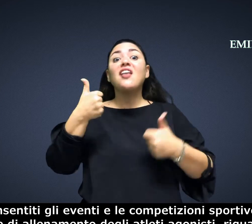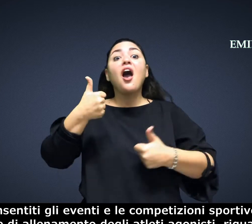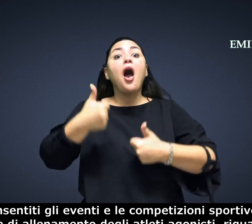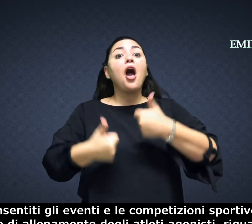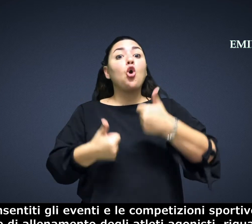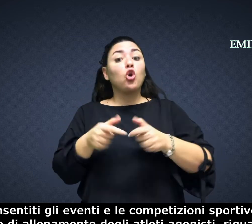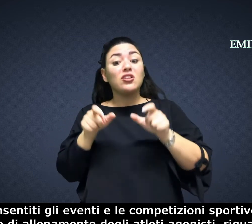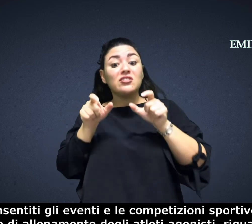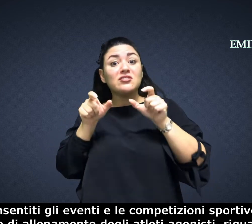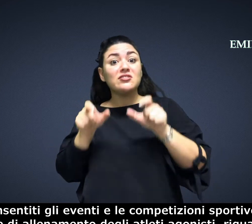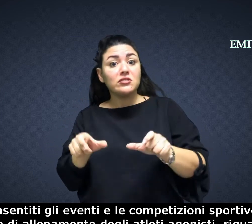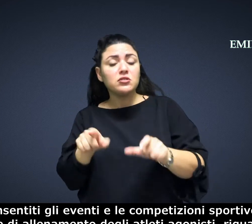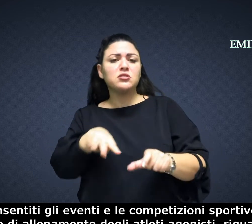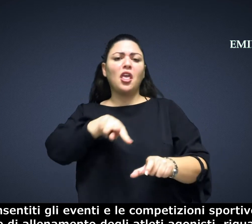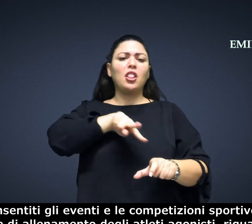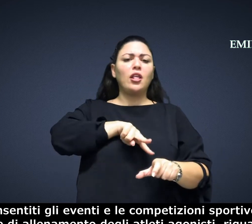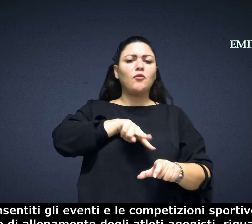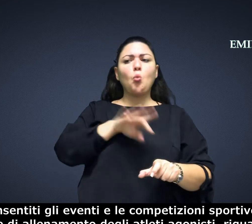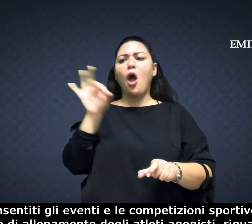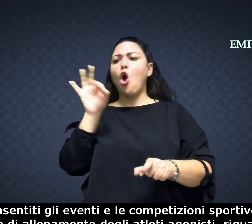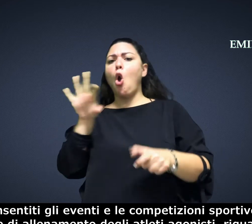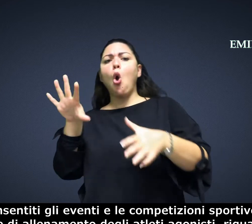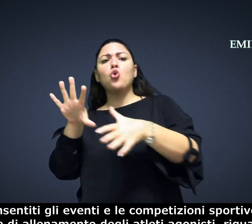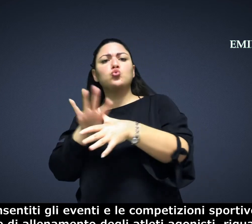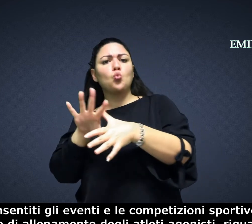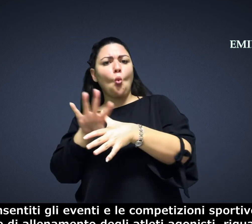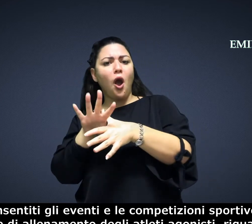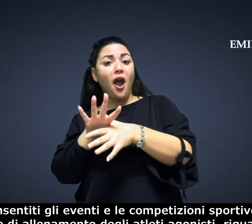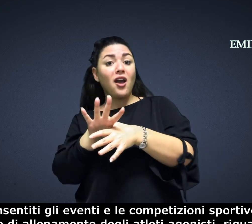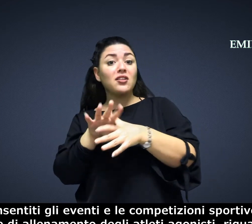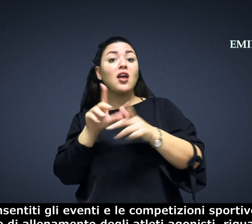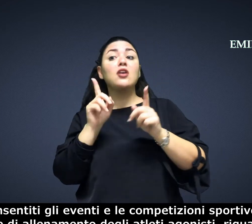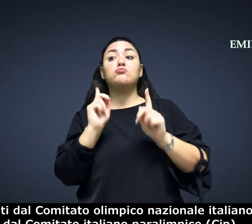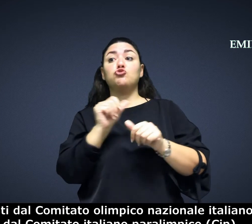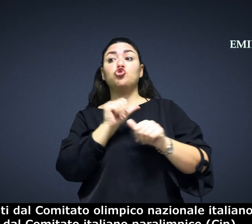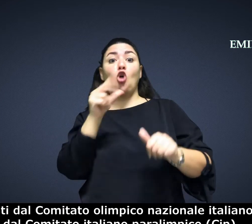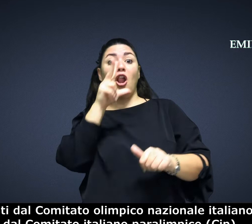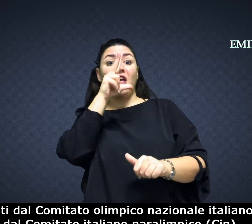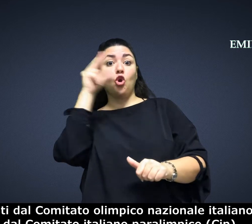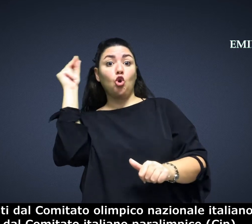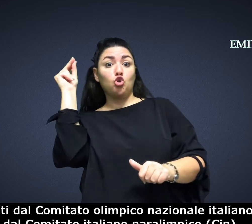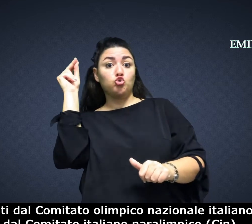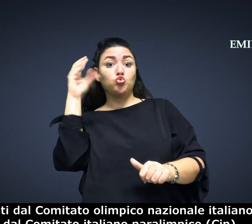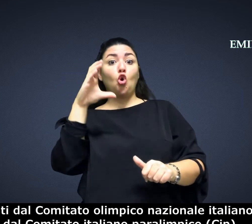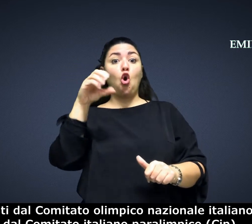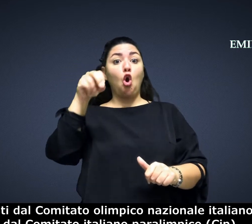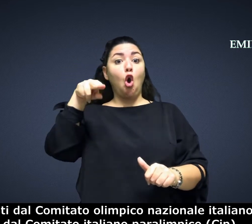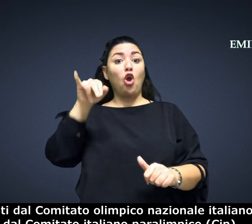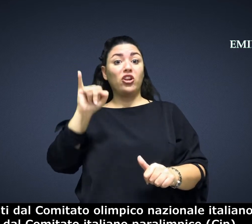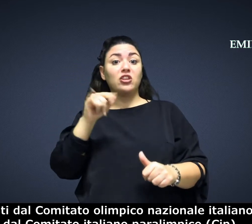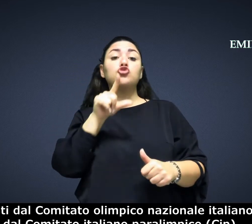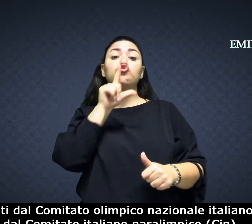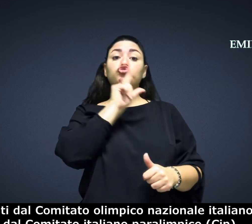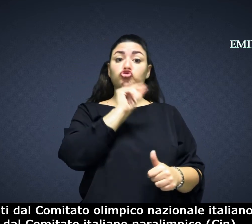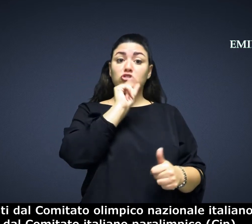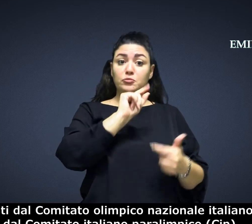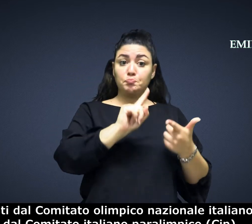gli sport individuali e di squadra, riconosciuti dal Comitato Olimpico Nazionale Italiano, dal Comitato Italiano Paralimpico e dalle